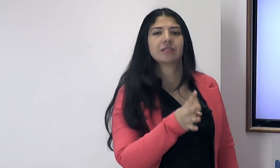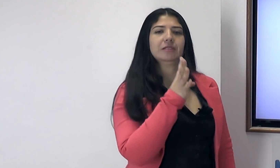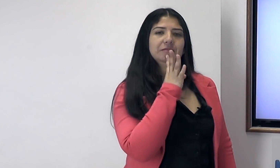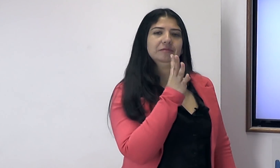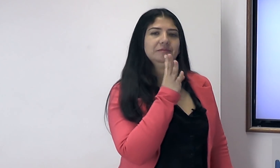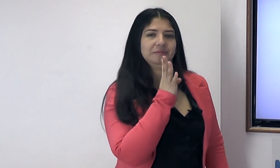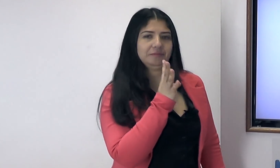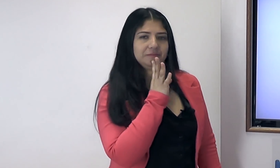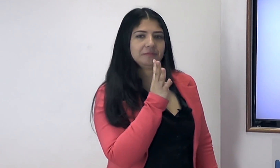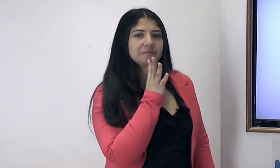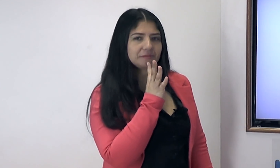Conhecer.